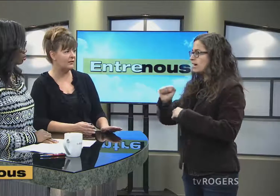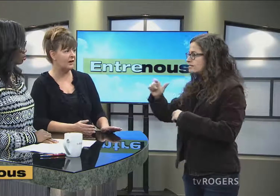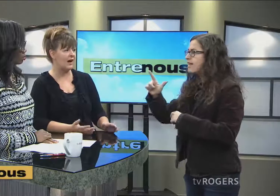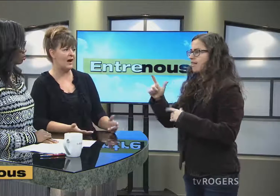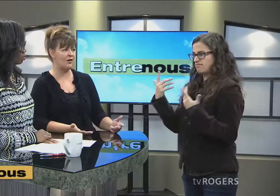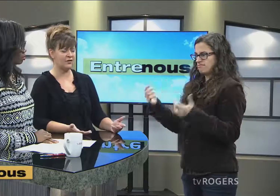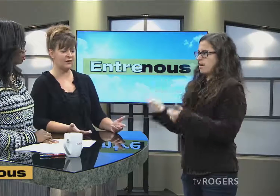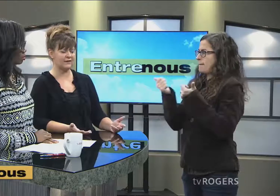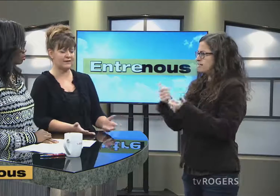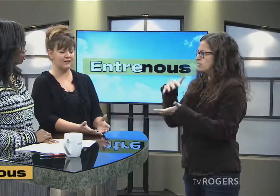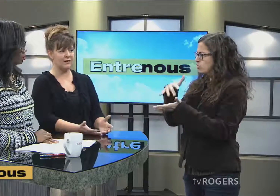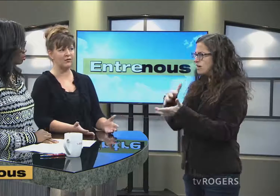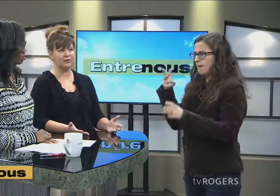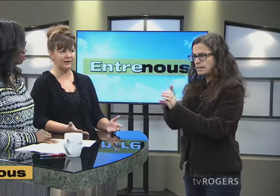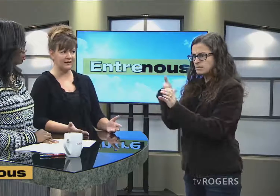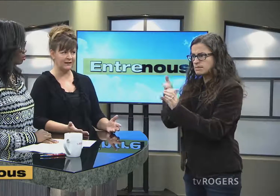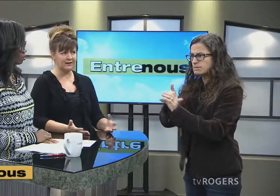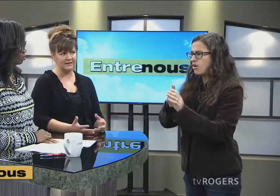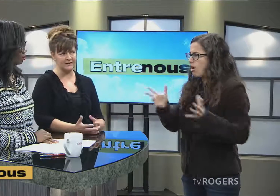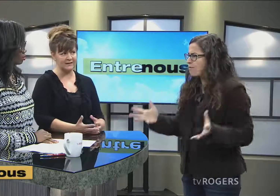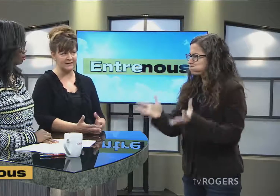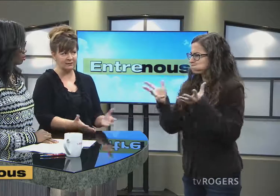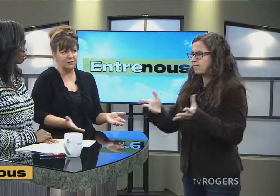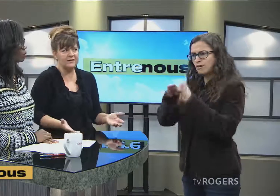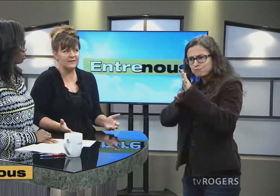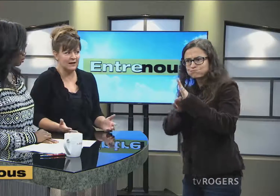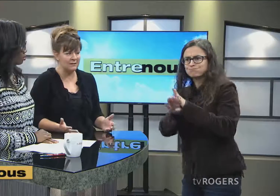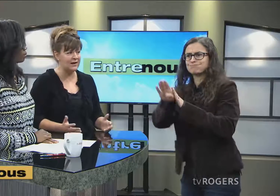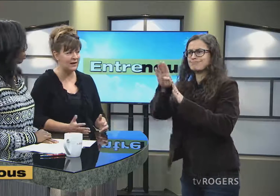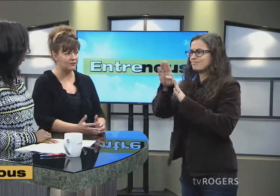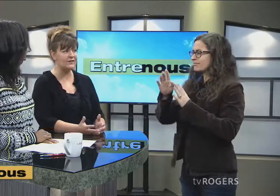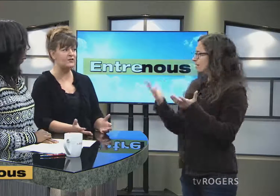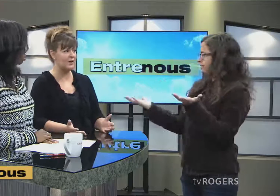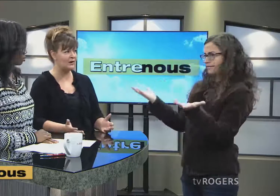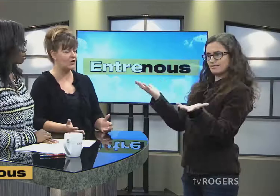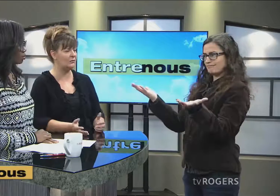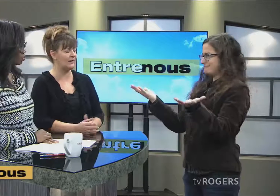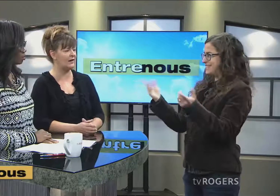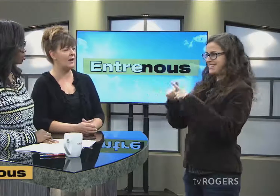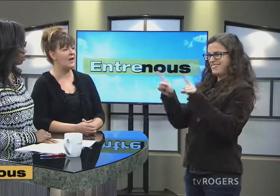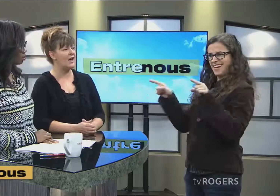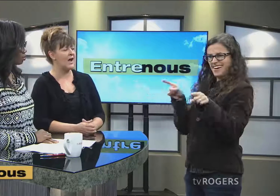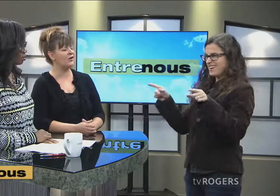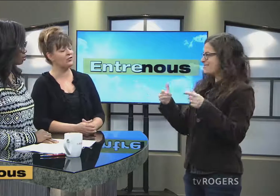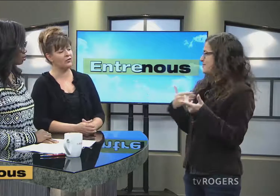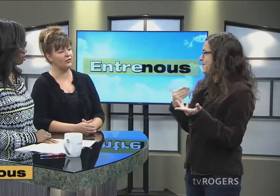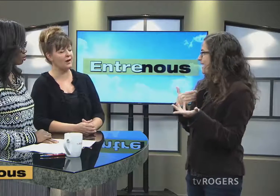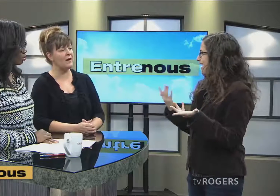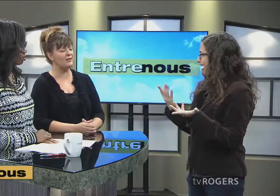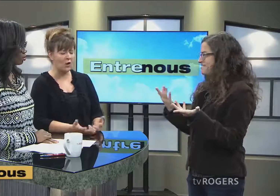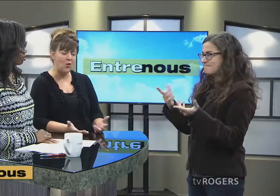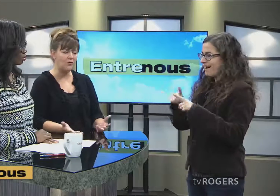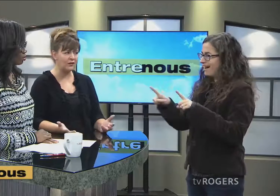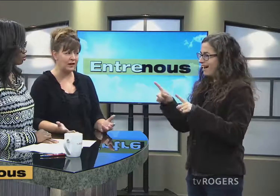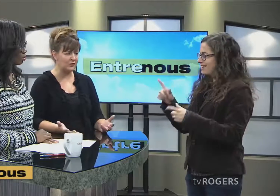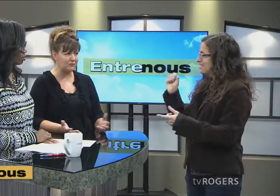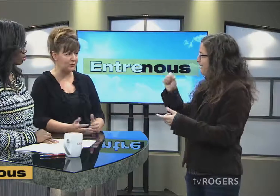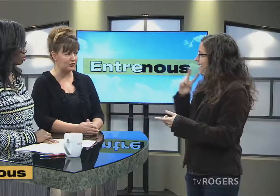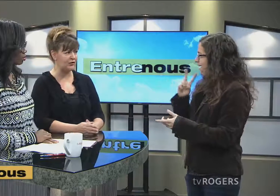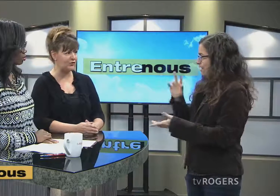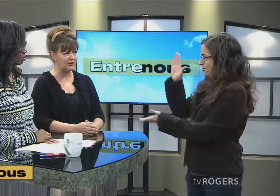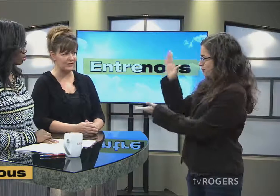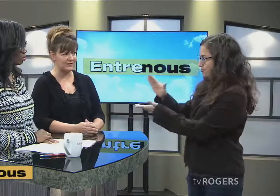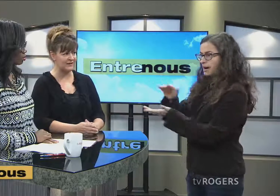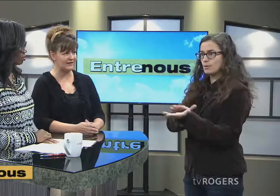sign, alors que ces enfants-là sont entendants, ne nécessitent pas nécessairement la langue visuelle comme telle. Alors, je trouve ça vraiment drôle dans notre